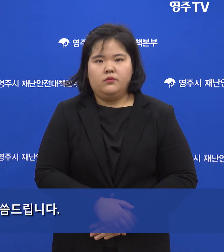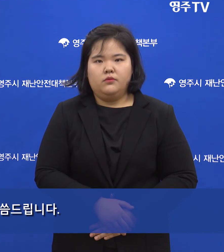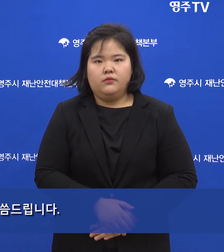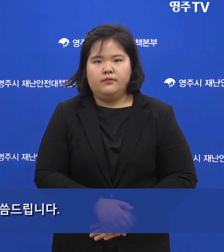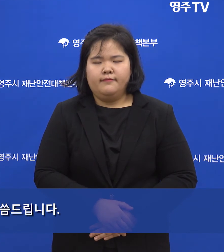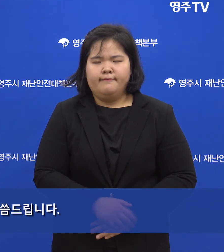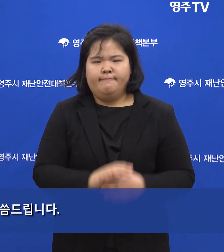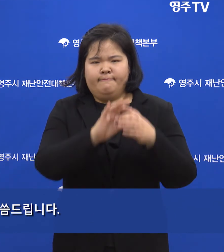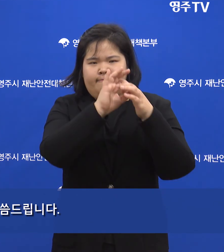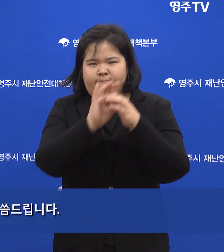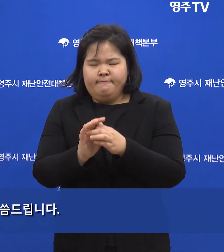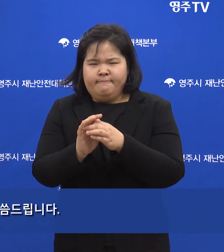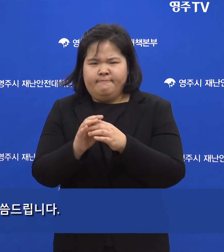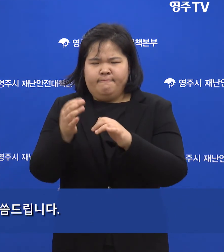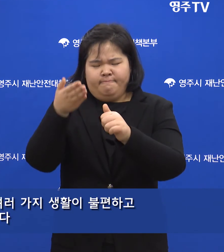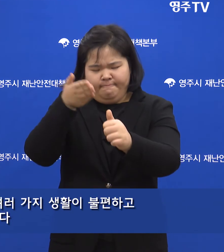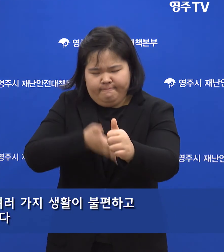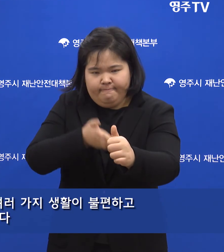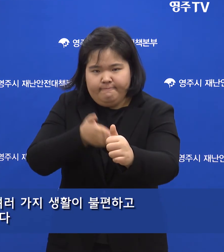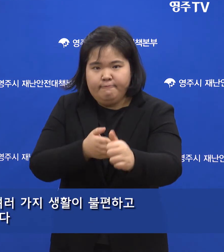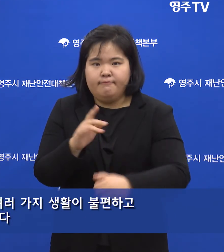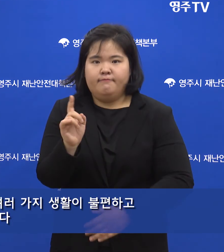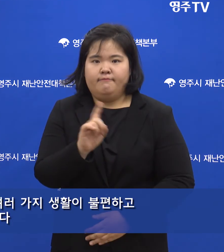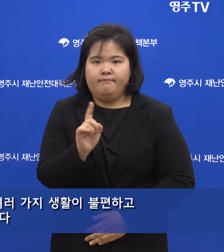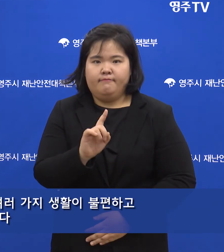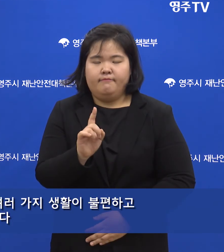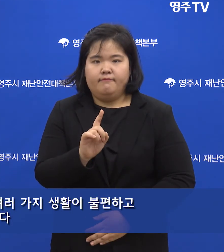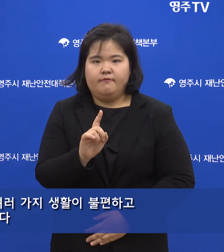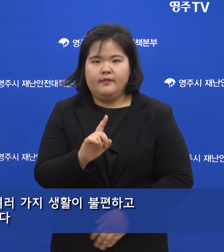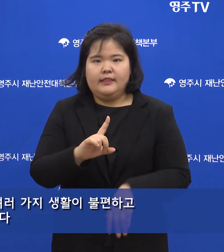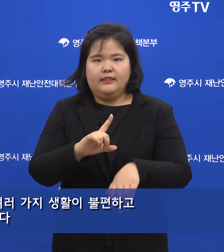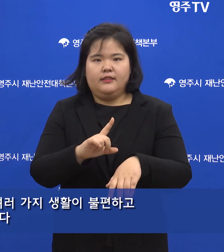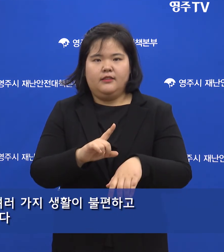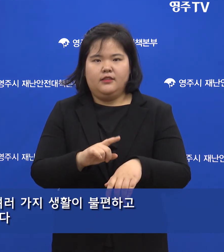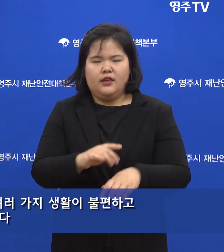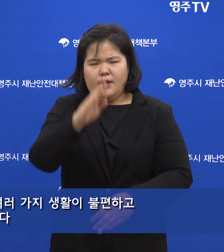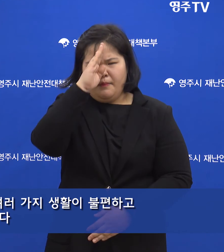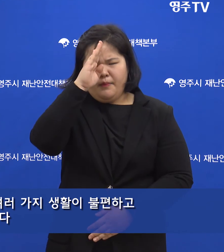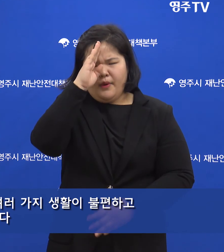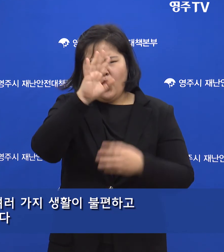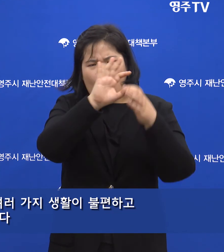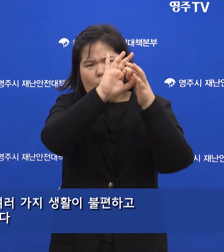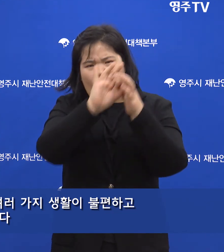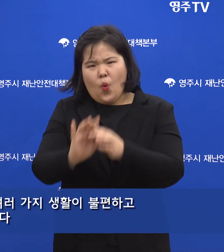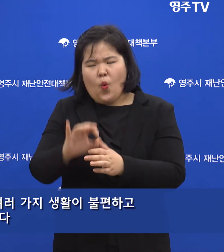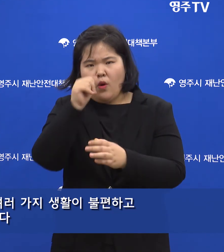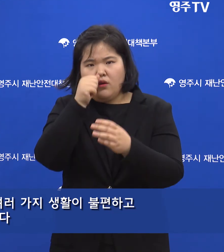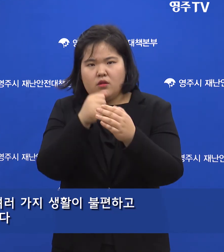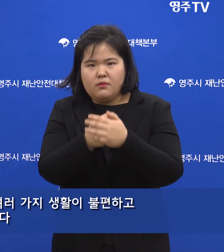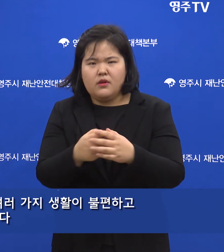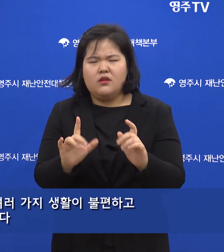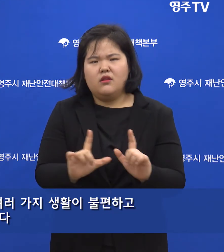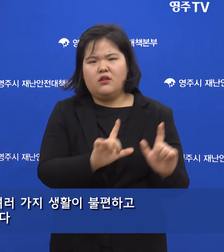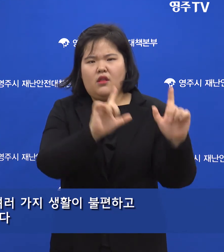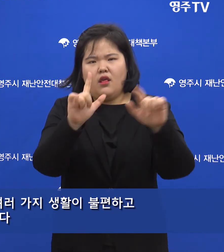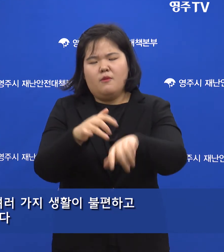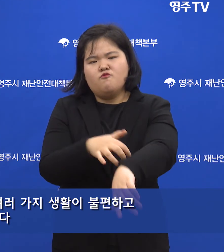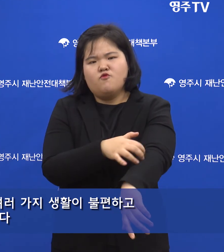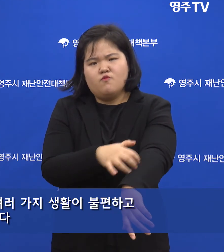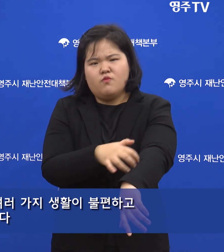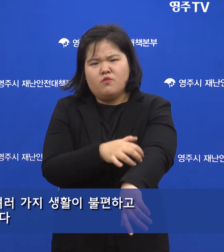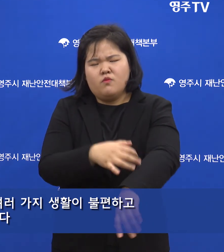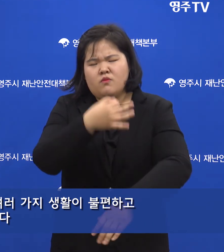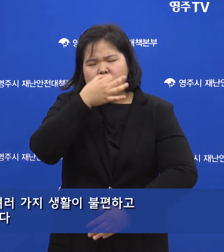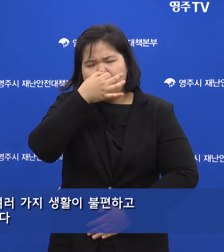거듭 강조 말씀드립니다. 이 기간이 길어짐에 따라서 여러 가지로 생활이 불편하고 또